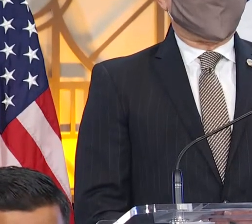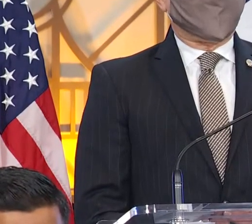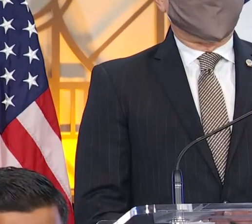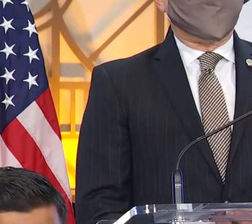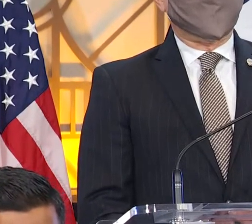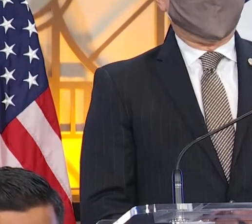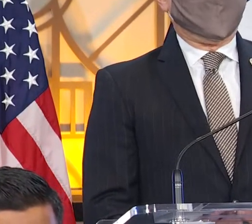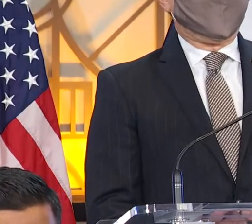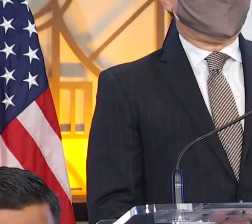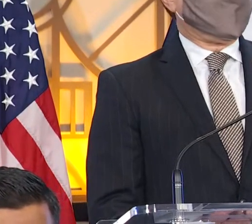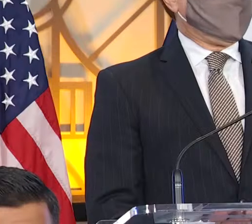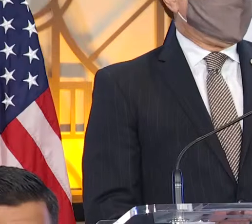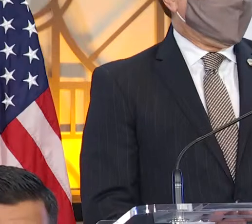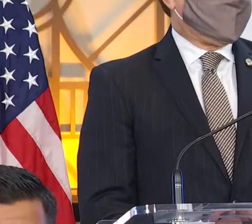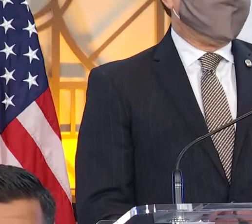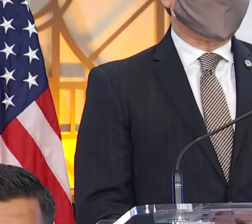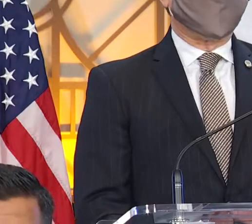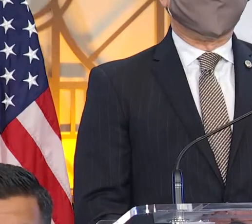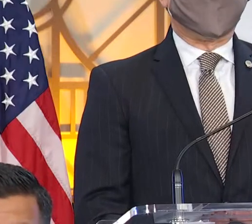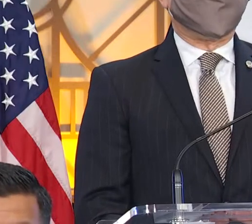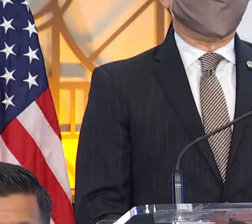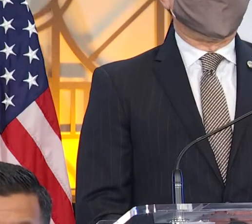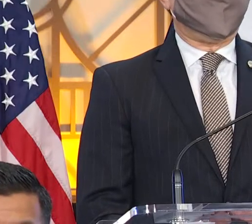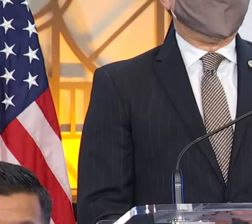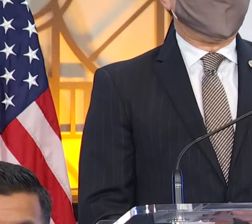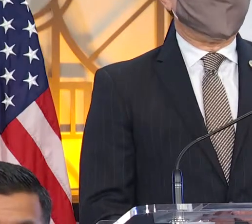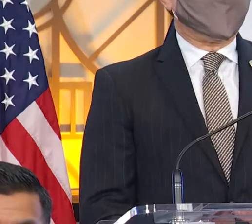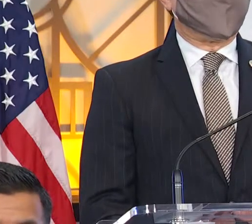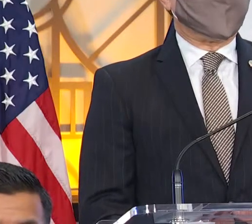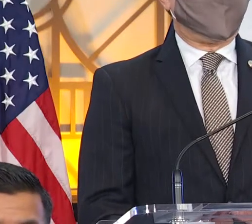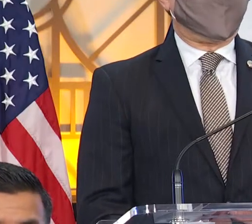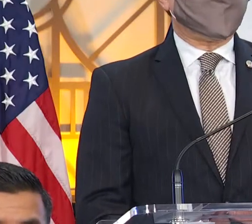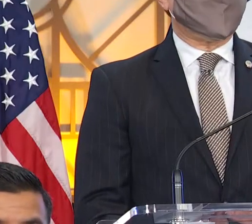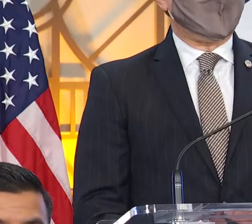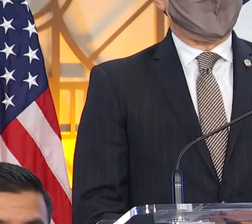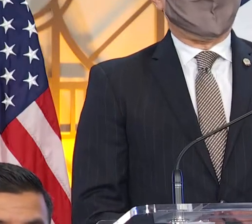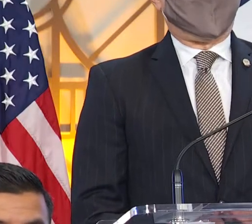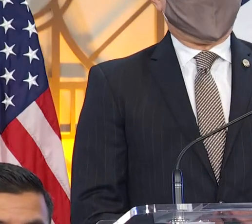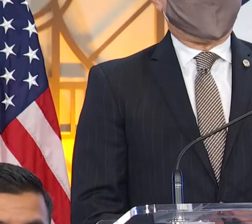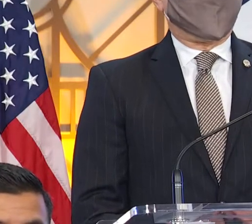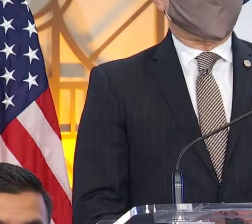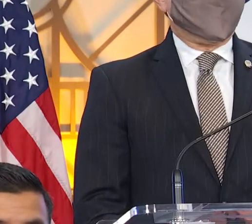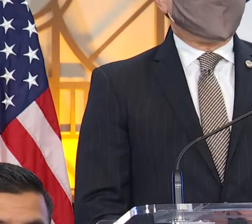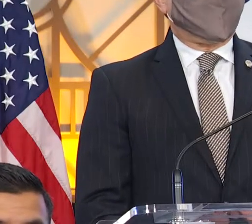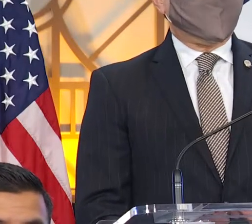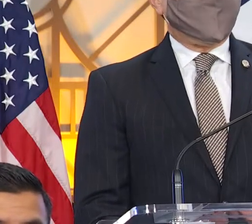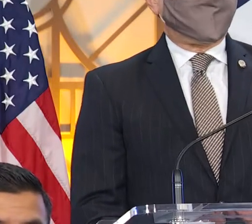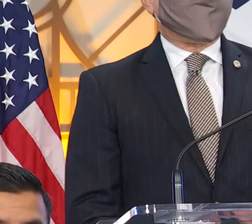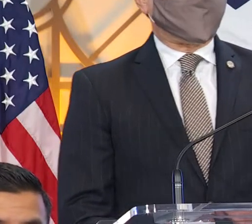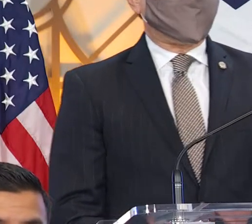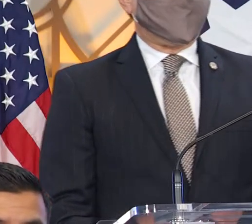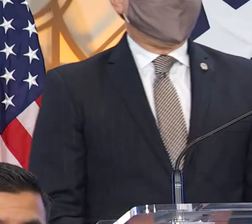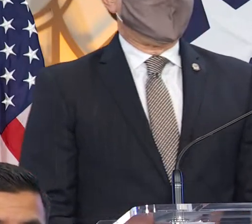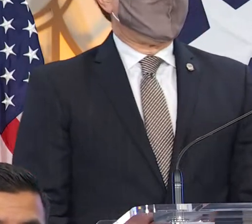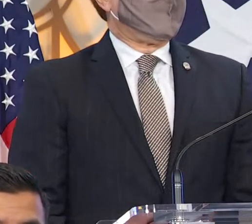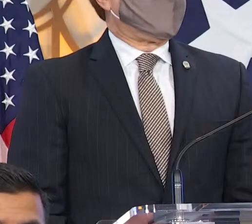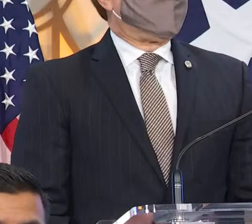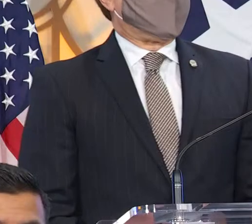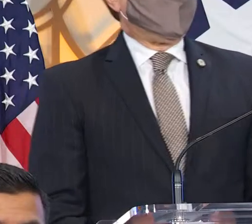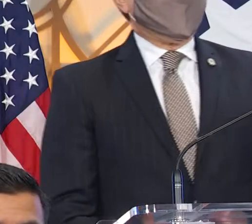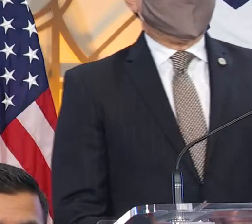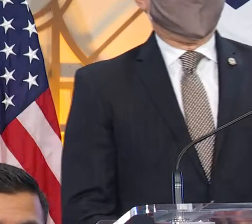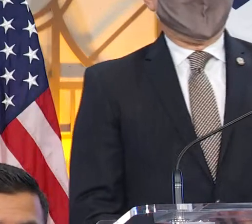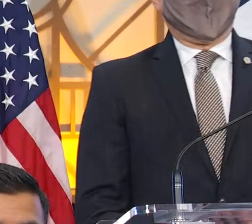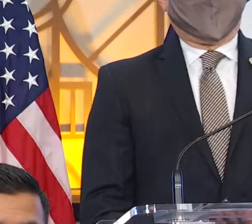la construcción. Hicimos una inversión de $21 millones para construir toda la infraestructura